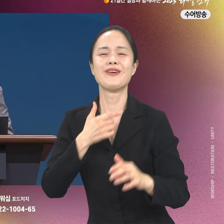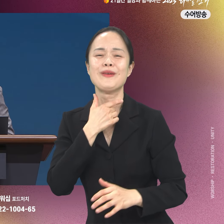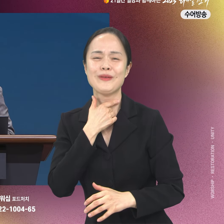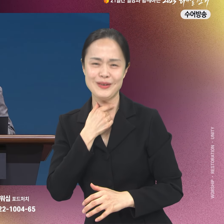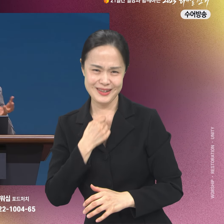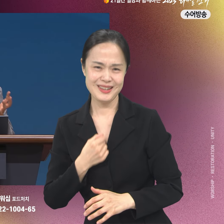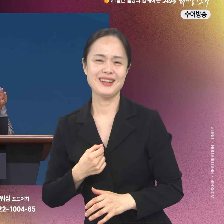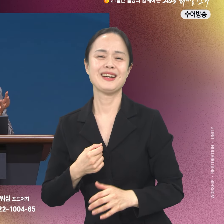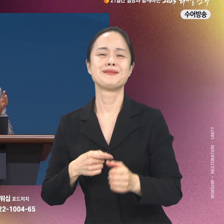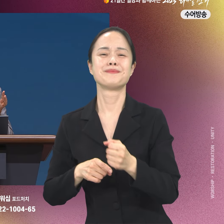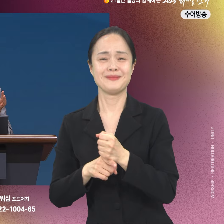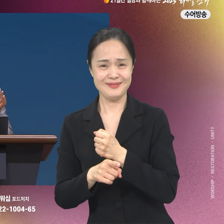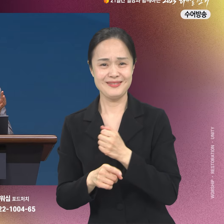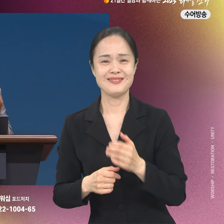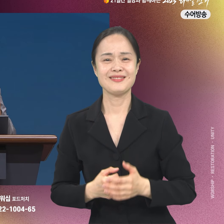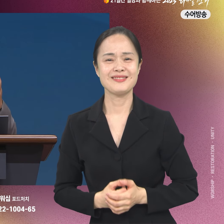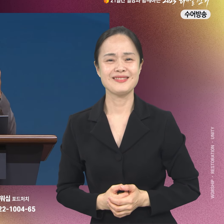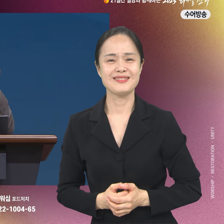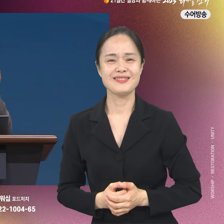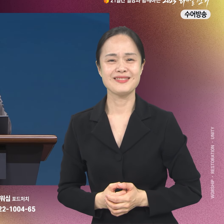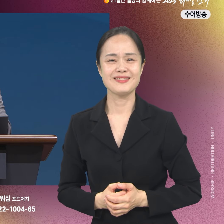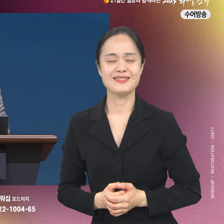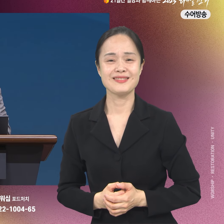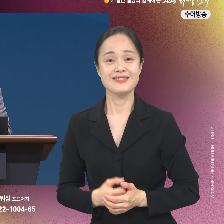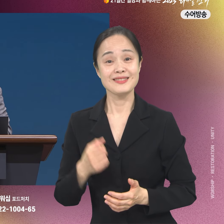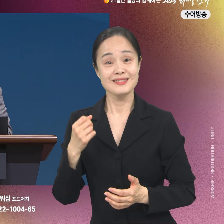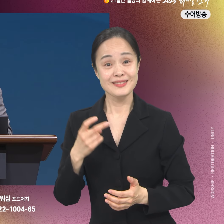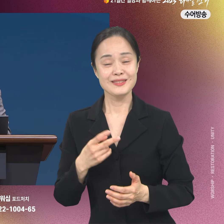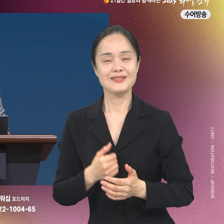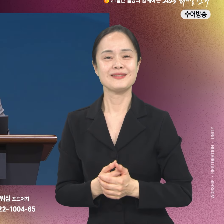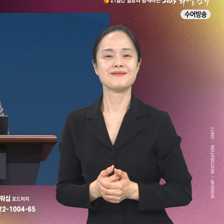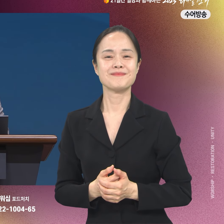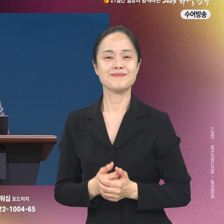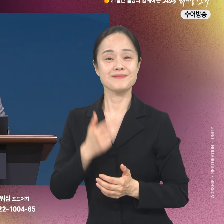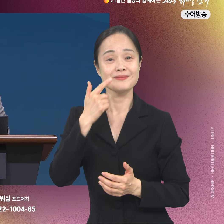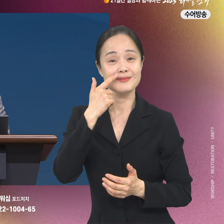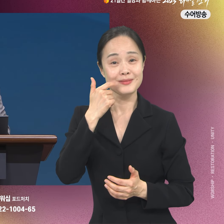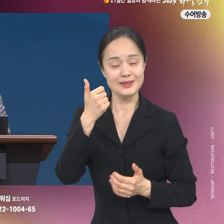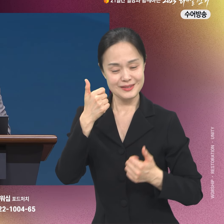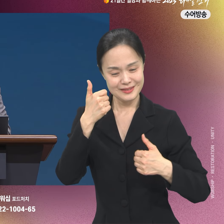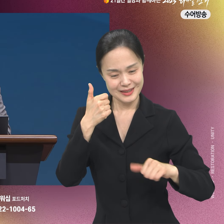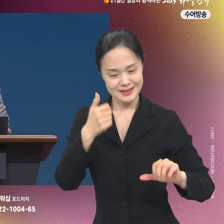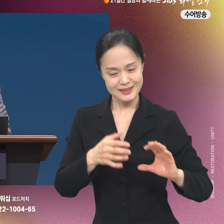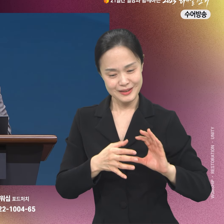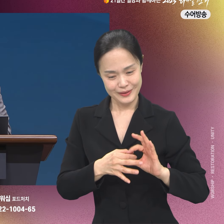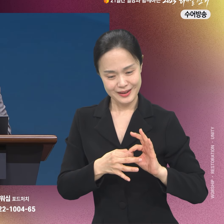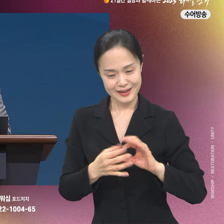아버지와 아들의 관계 회복의 이야기잖아요. 그게 하나님과 저희의 관계 회복의 이야기고,